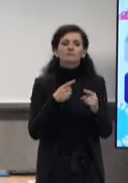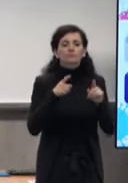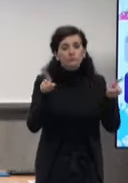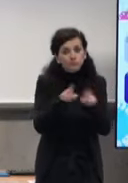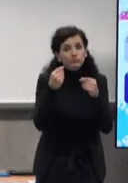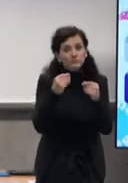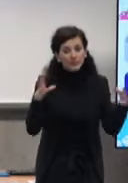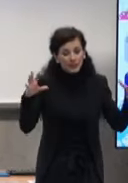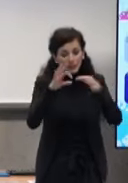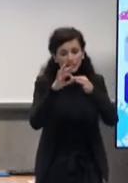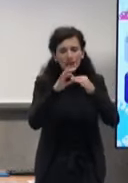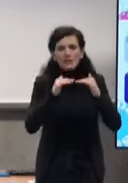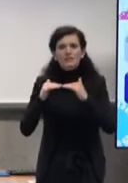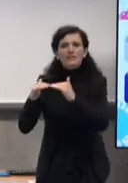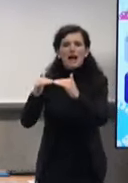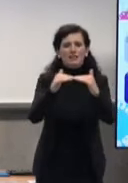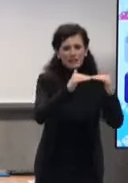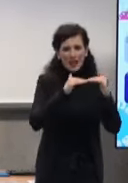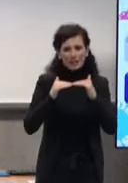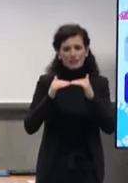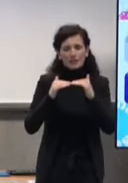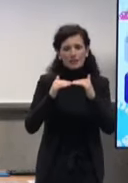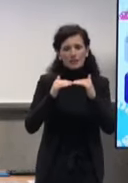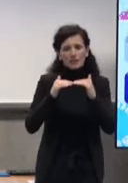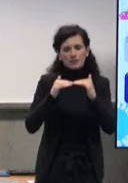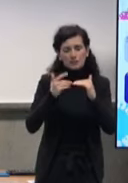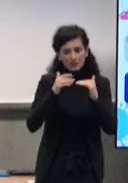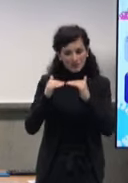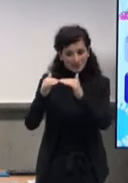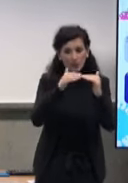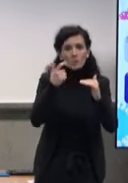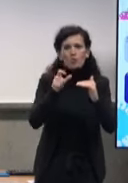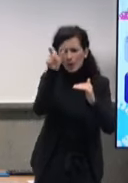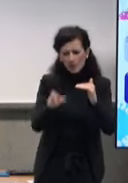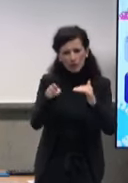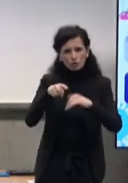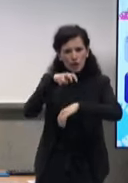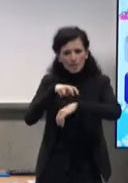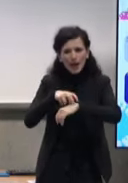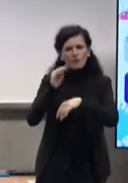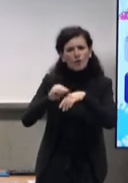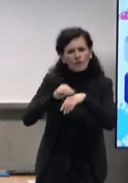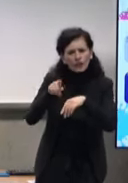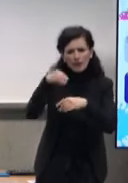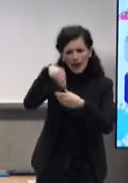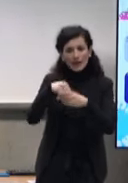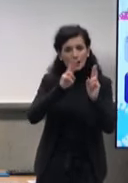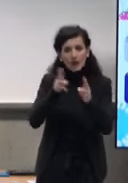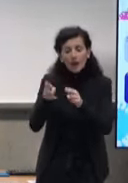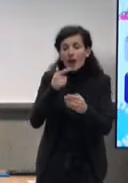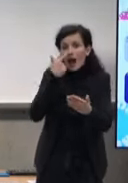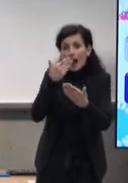e che diamo alle persone che poi le devono vestire soprattutto ci sono operatori sanitari sono tali da poterli